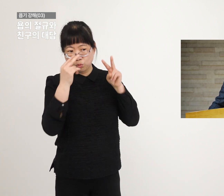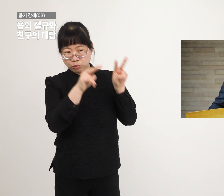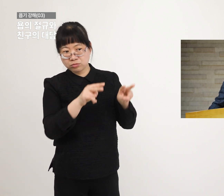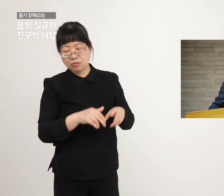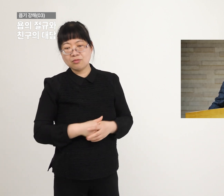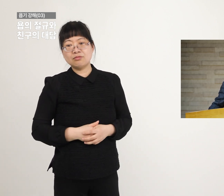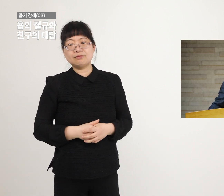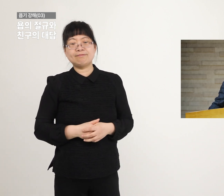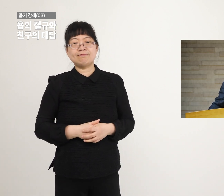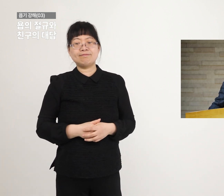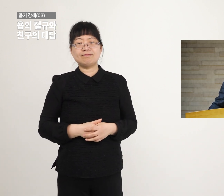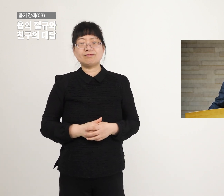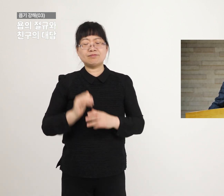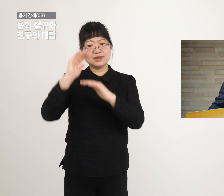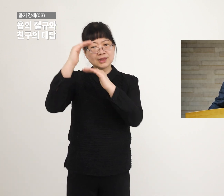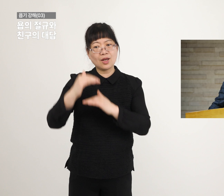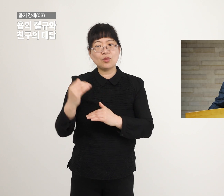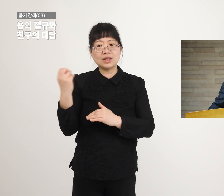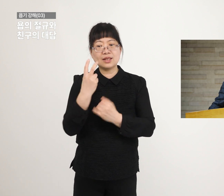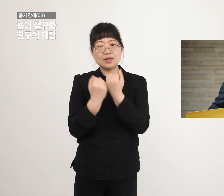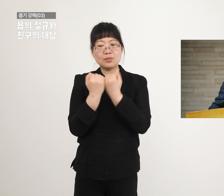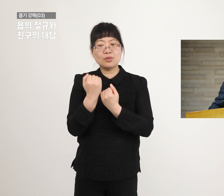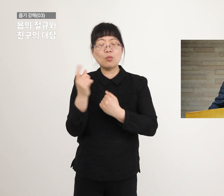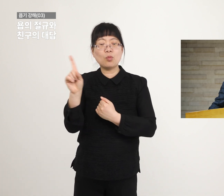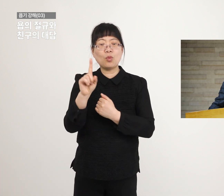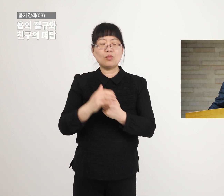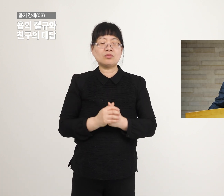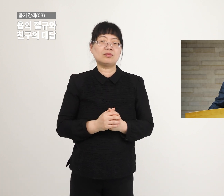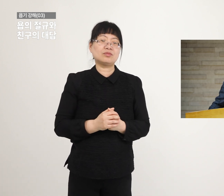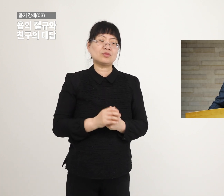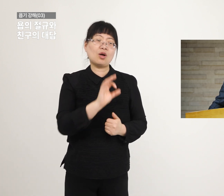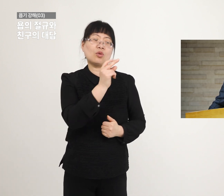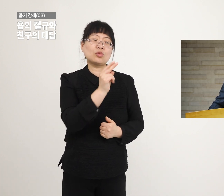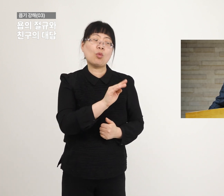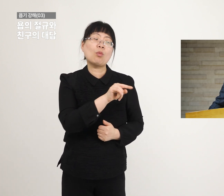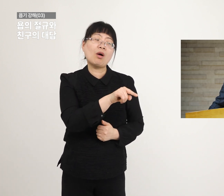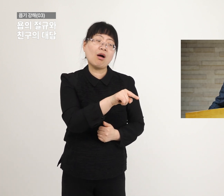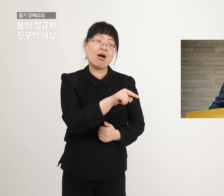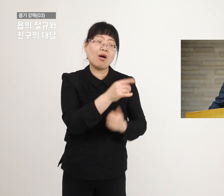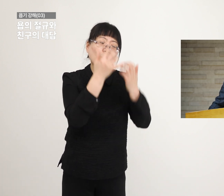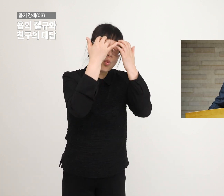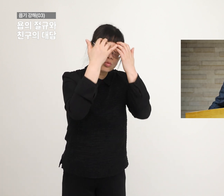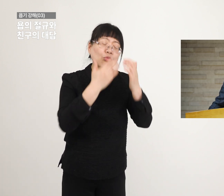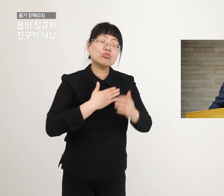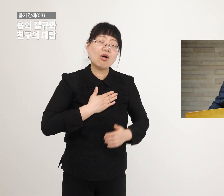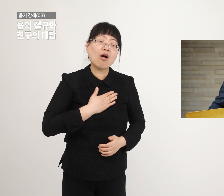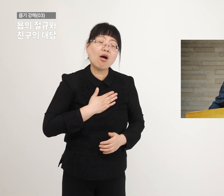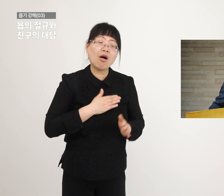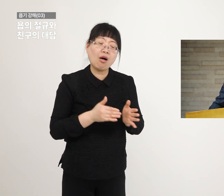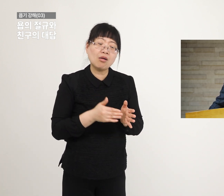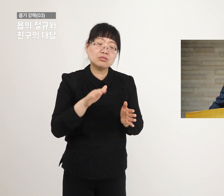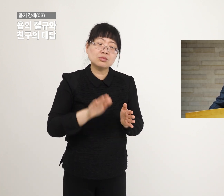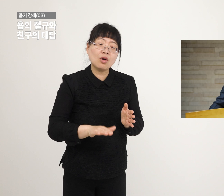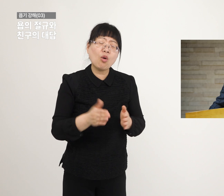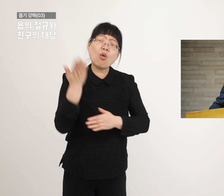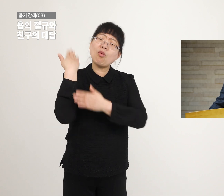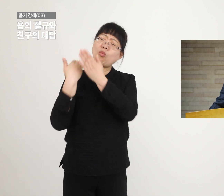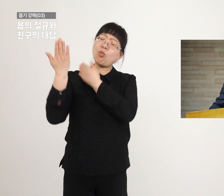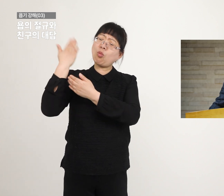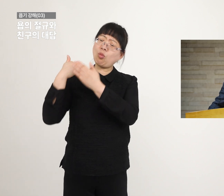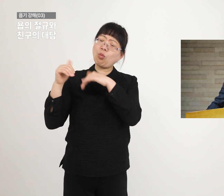이렇게 얘기하는 거겠죠. 욥, 네 고통은 알겠는데 너